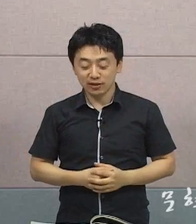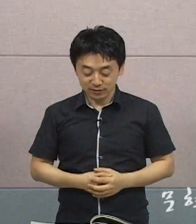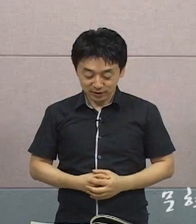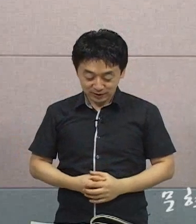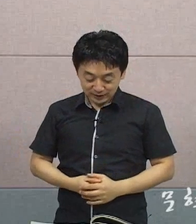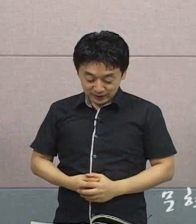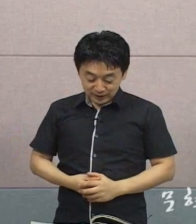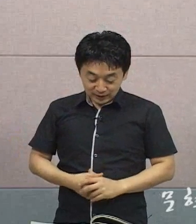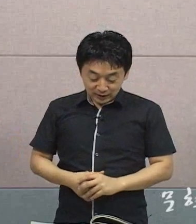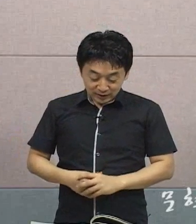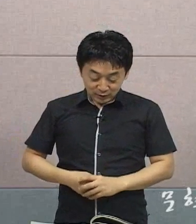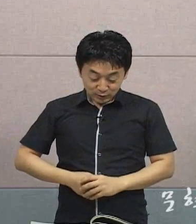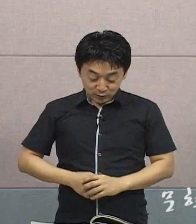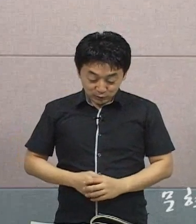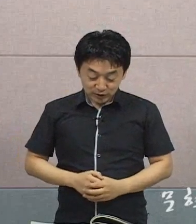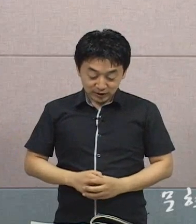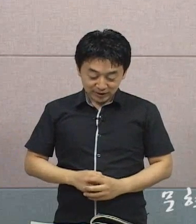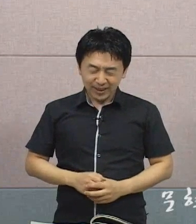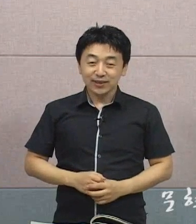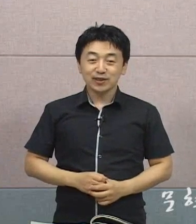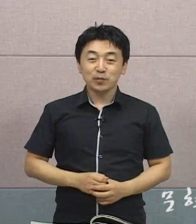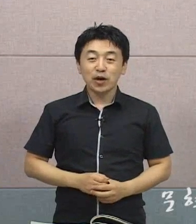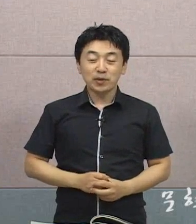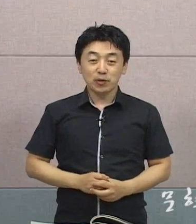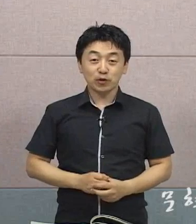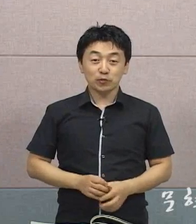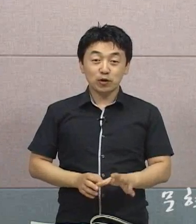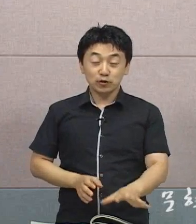네. 굳이 그냥 모양만 외워두시고